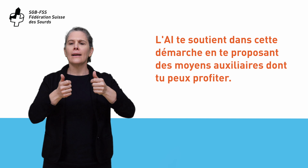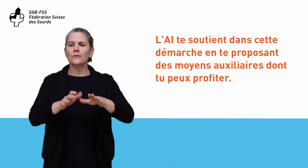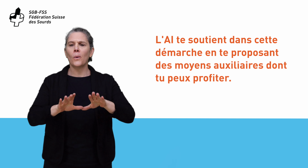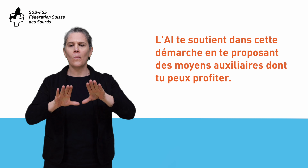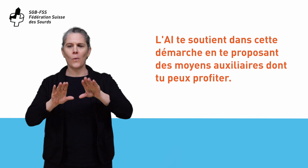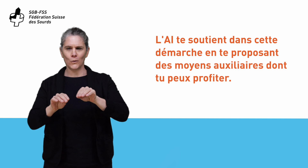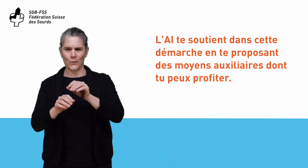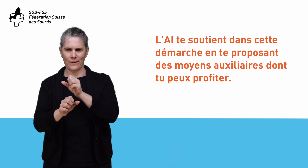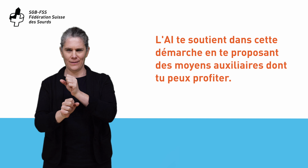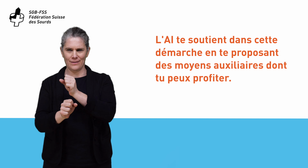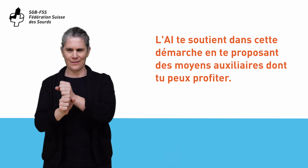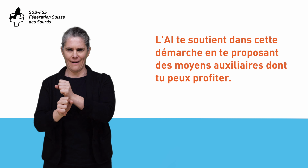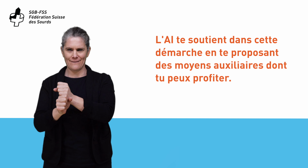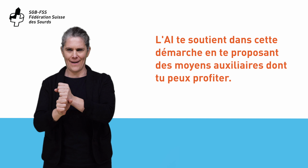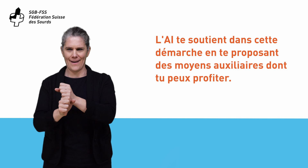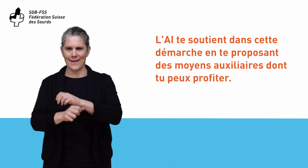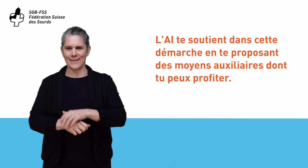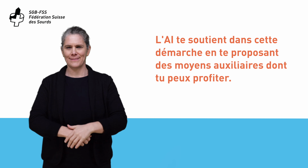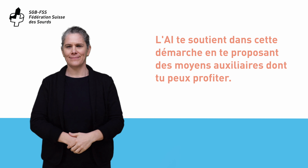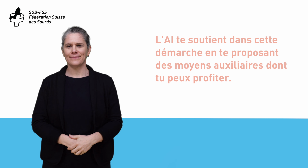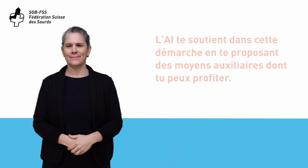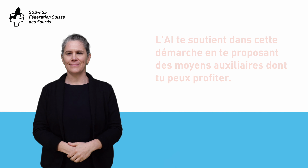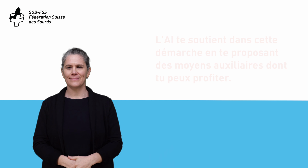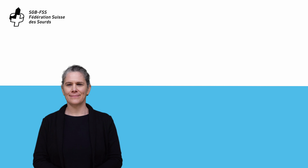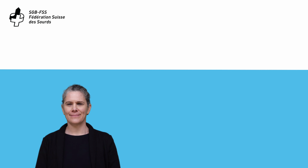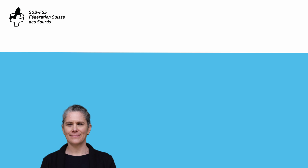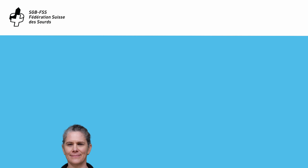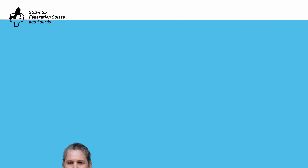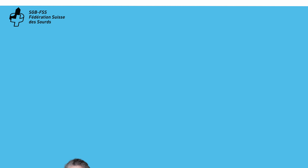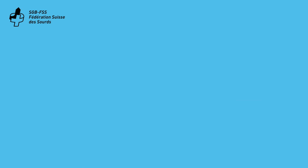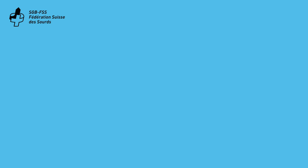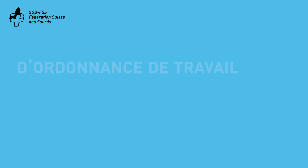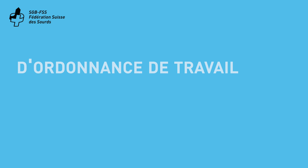de ce que l'on appelle la décision sur le lieu de travail.